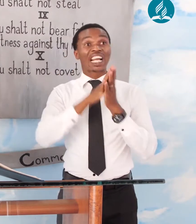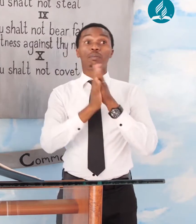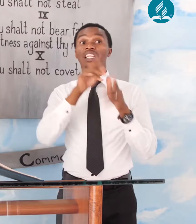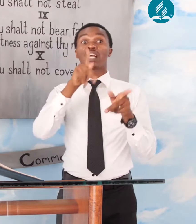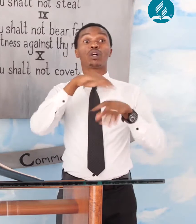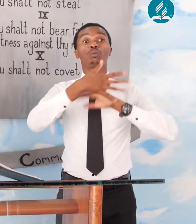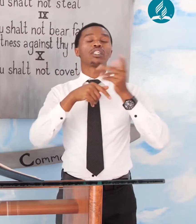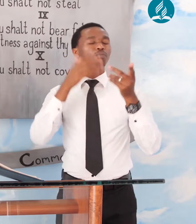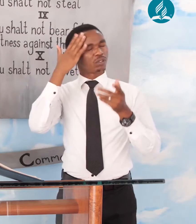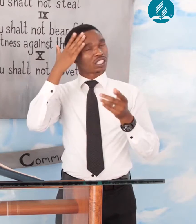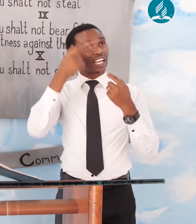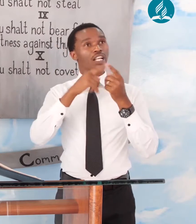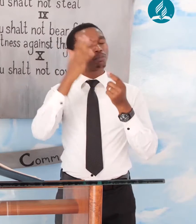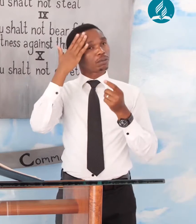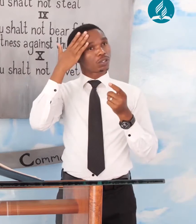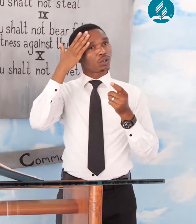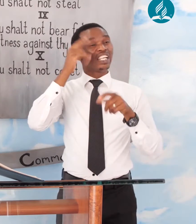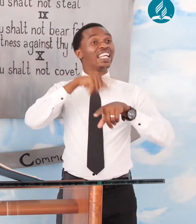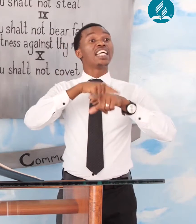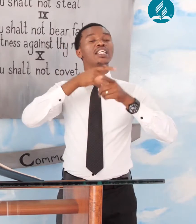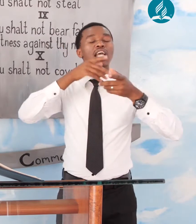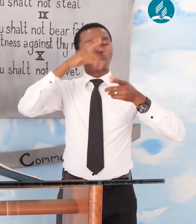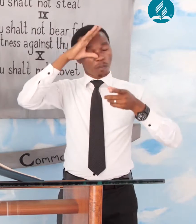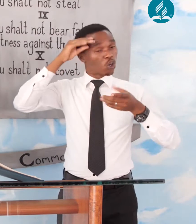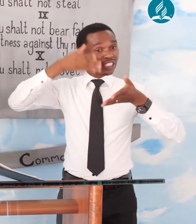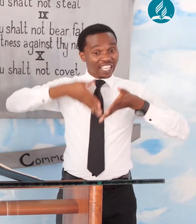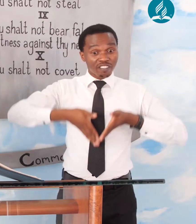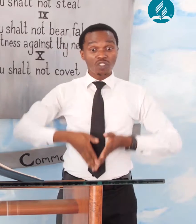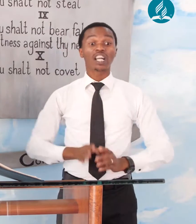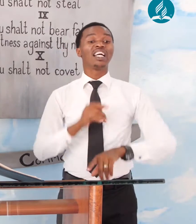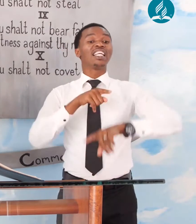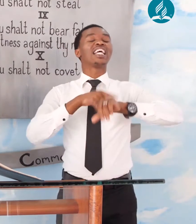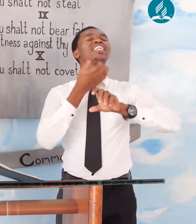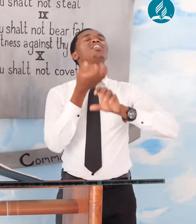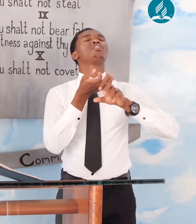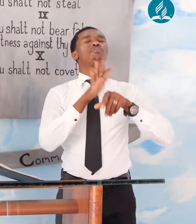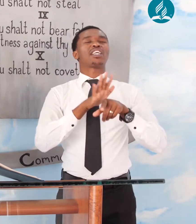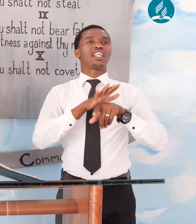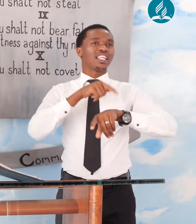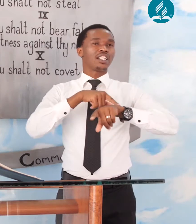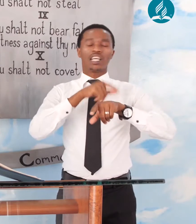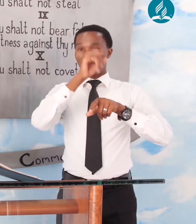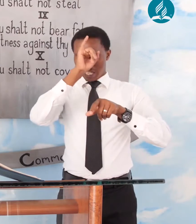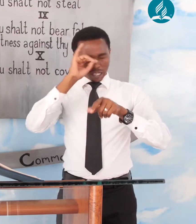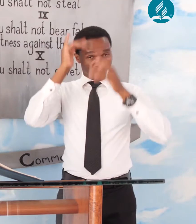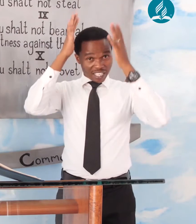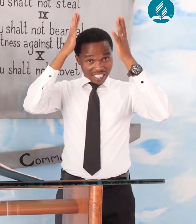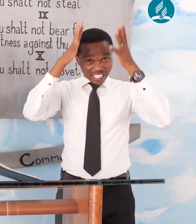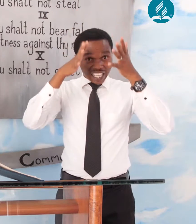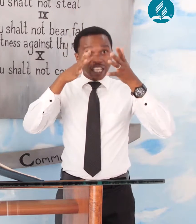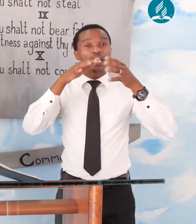muzi yuko Mose yavutse mu gihe gikomeye cyane igihe ubwoko bw'Abisirayeli bwari